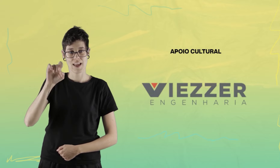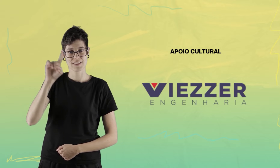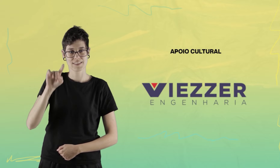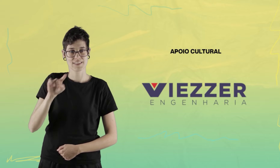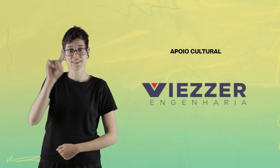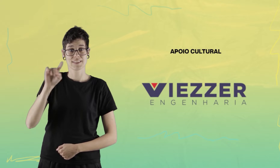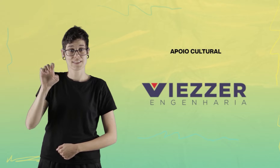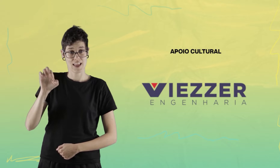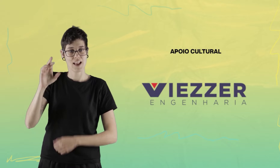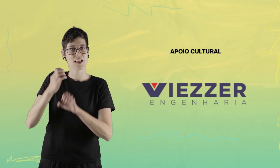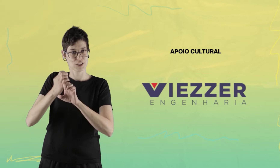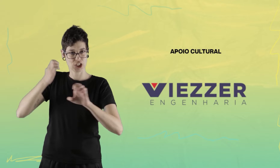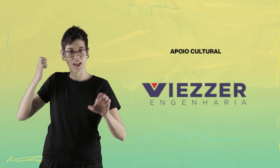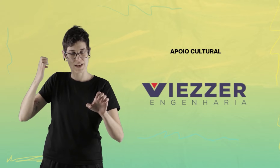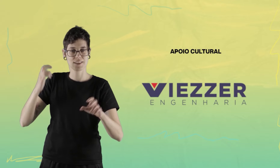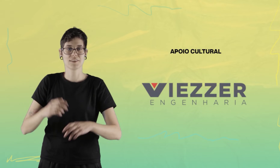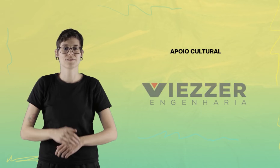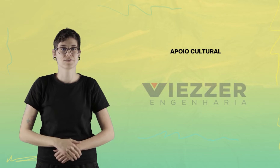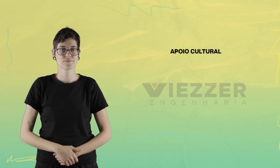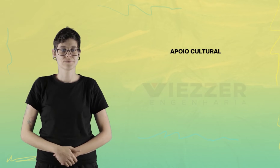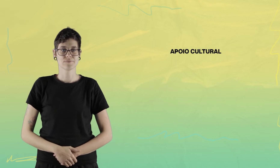Vieser Engenharia